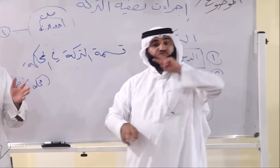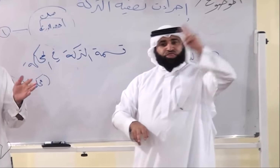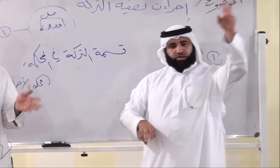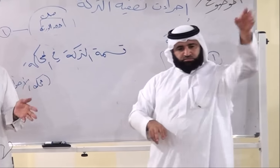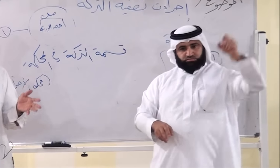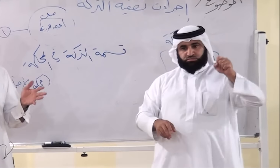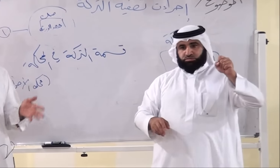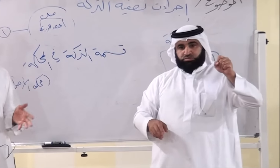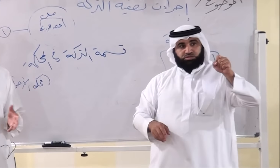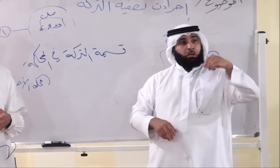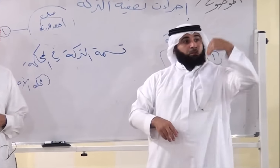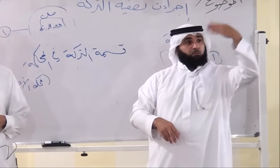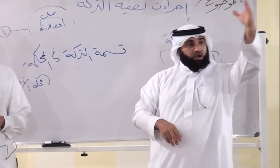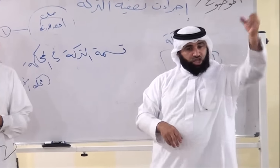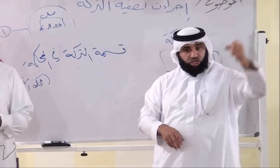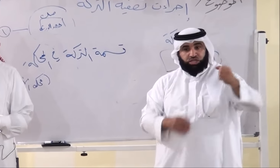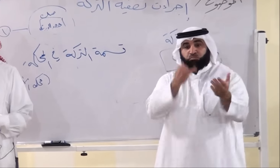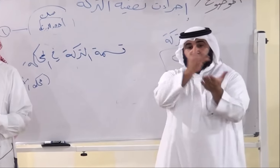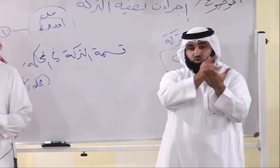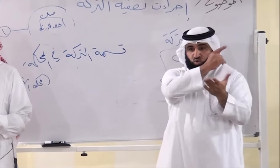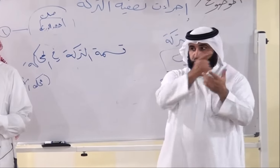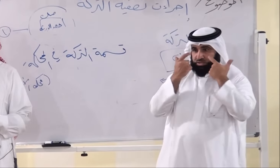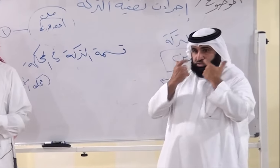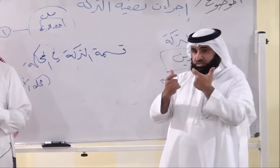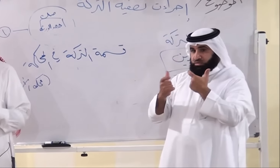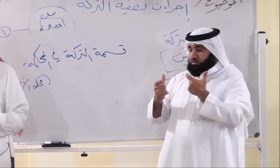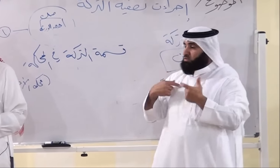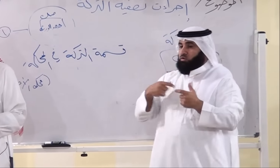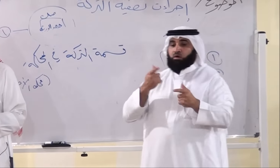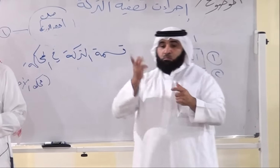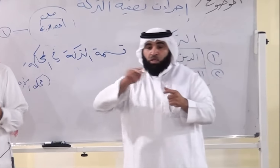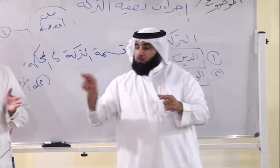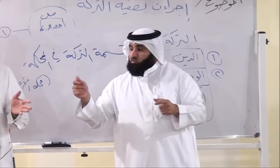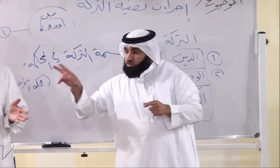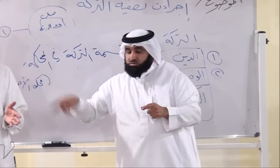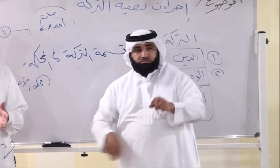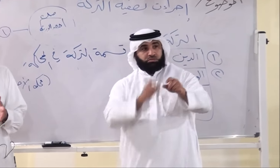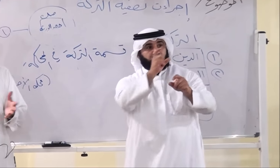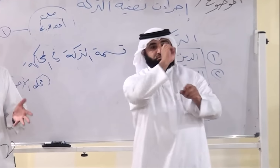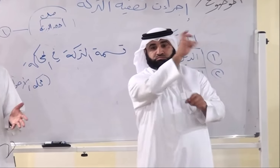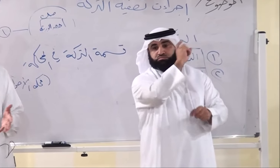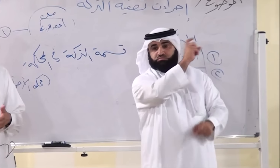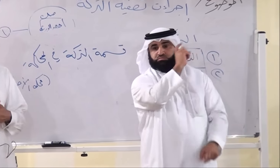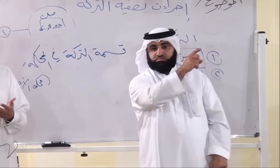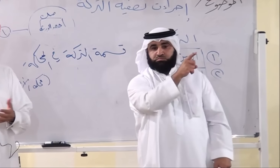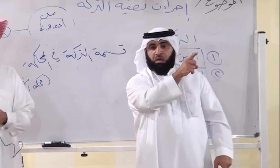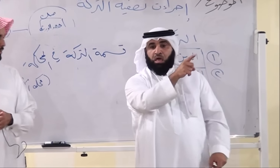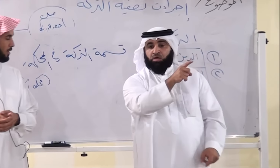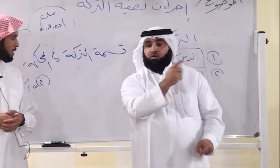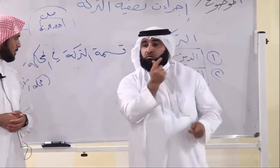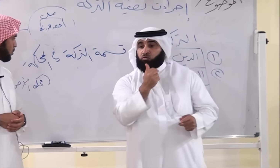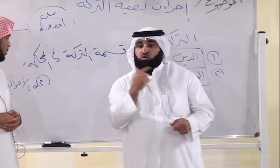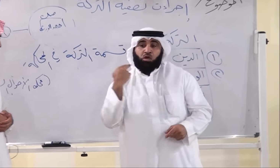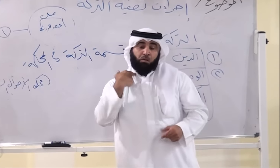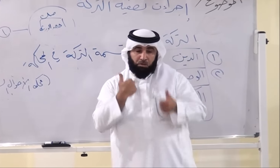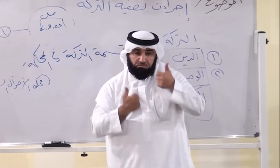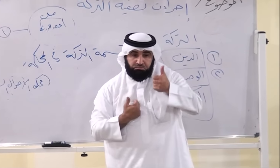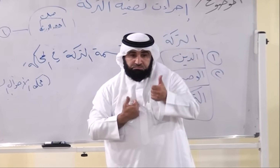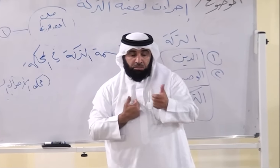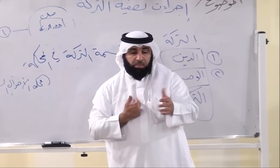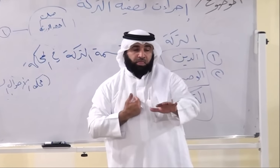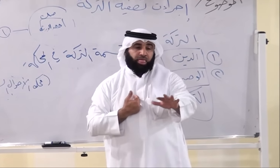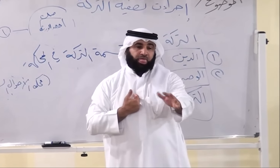أن الأشخاص اللي يحضرون من برا لا يراعون المال ولا يهتمون فيه، ولكن عملية شكلية مقابل أجرة